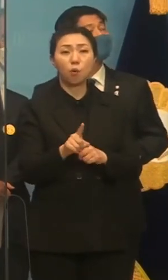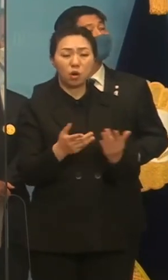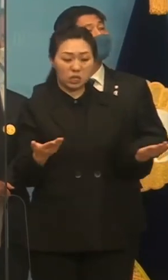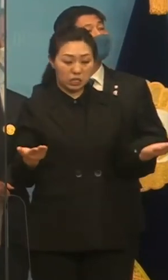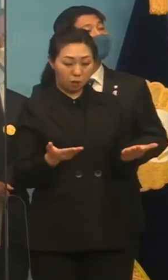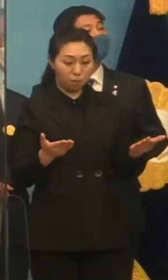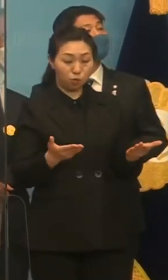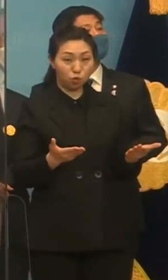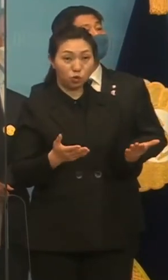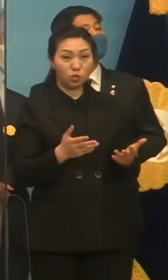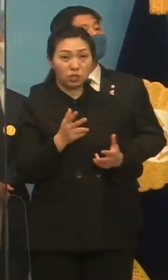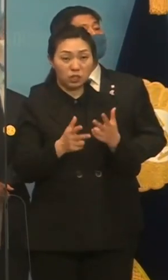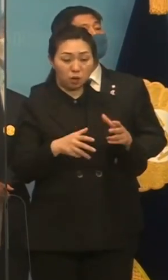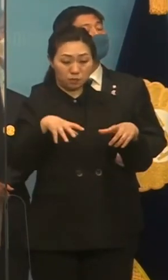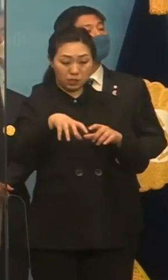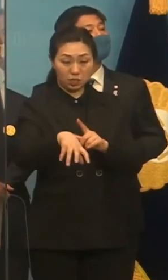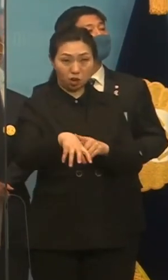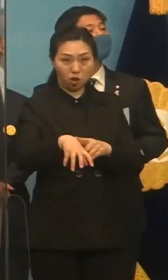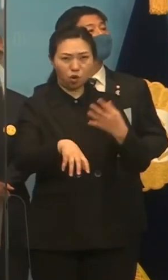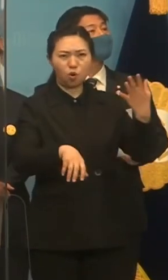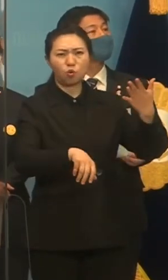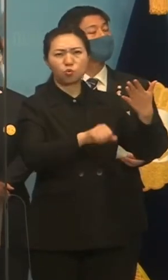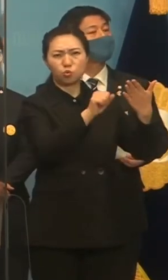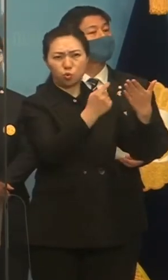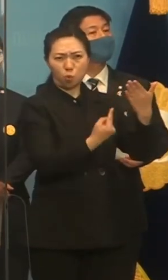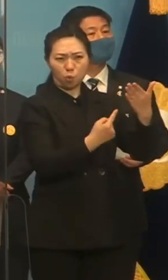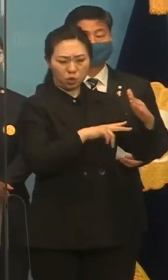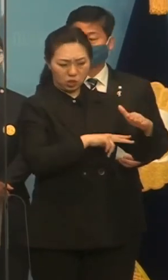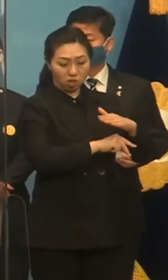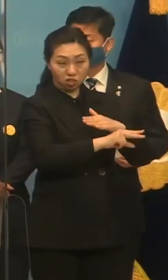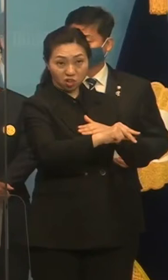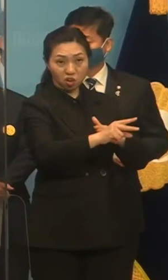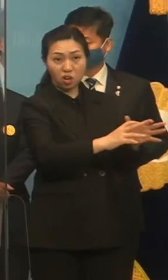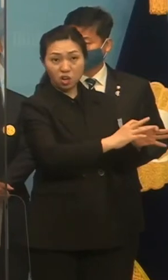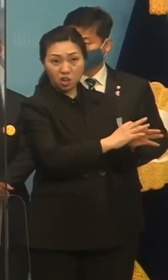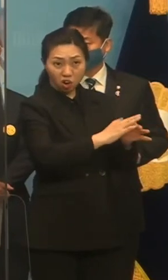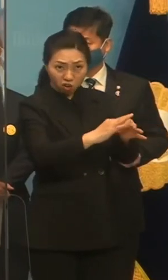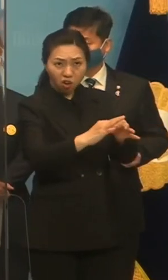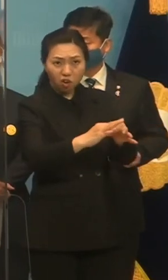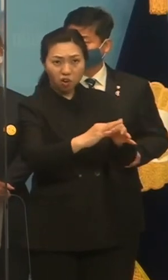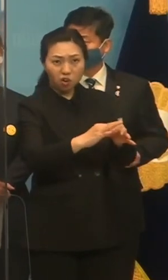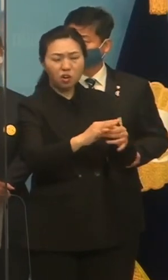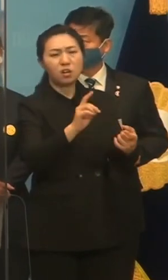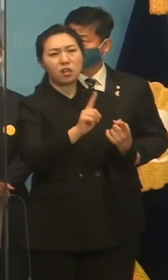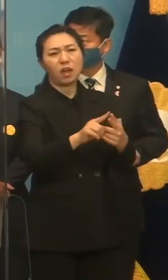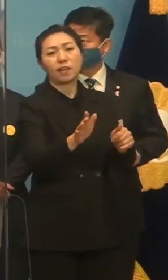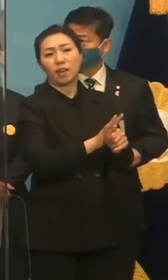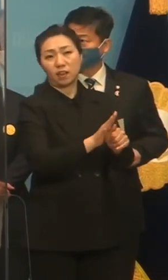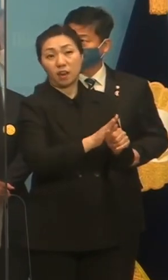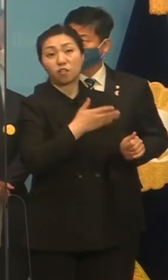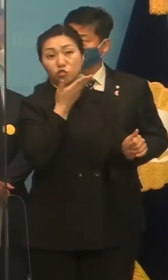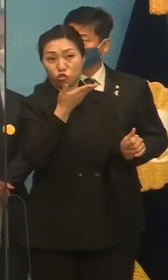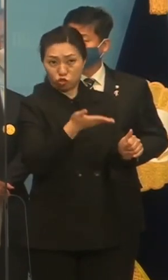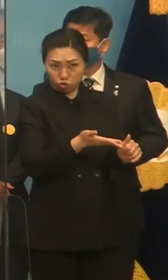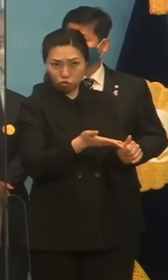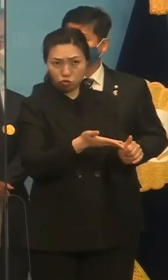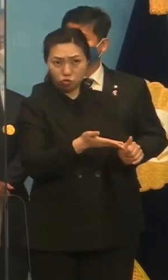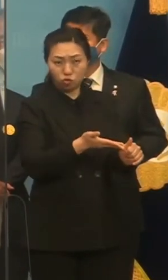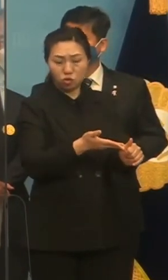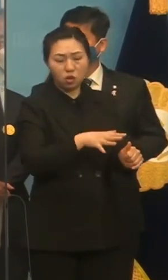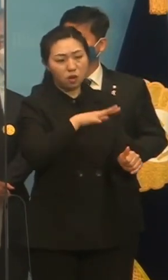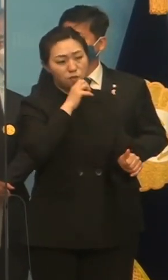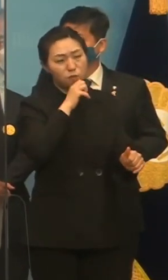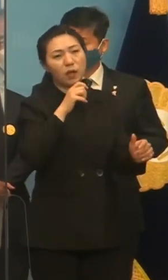듯이 그리고 제가 책을 보고 선 연장과 밥상은 이런 여러가지 인생 힘을 통해서 그 법을 할 수가